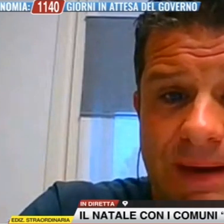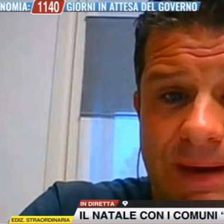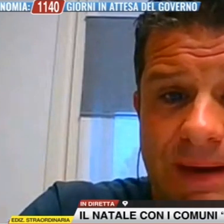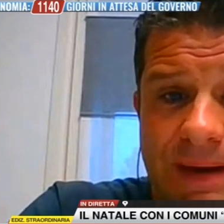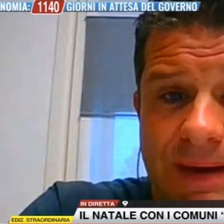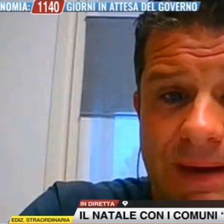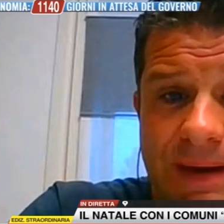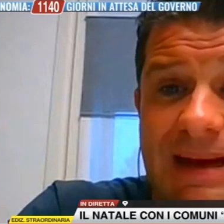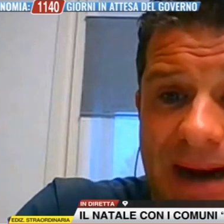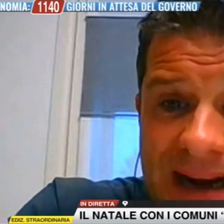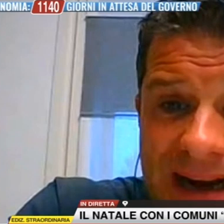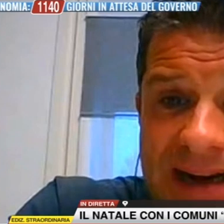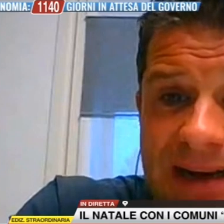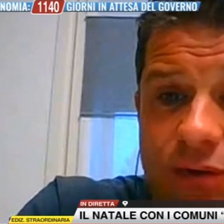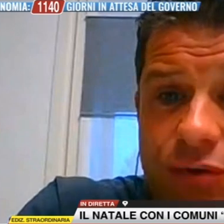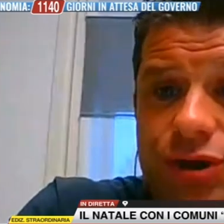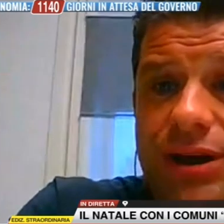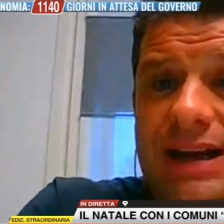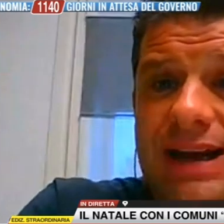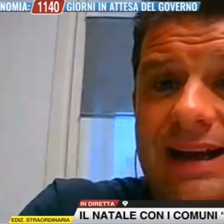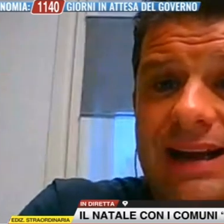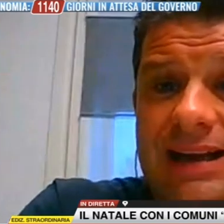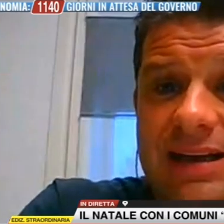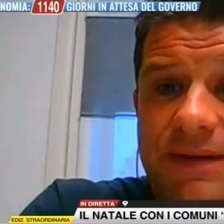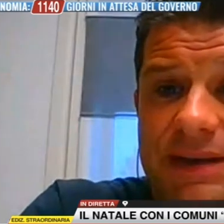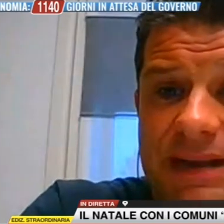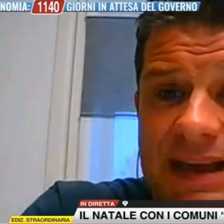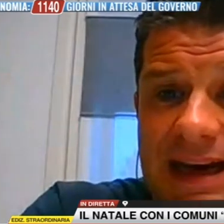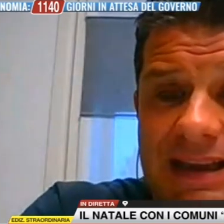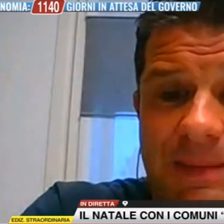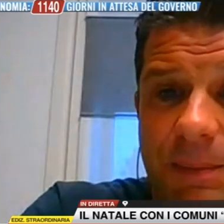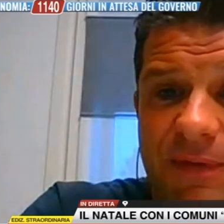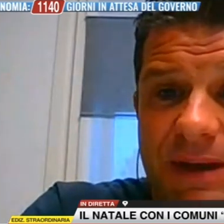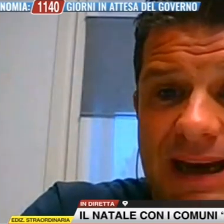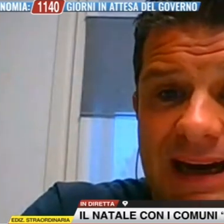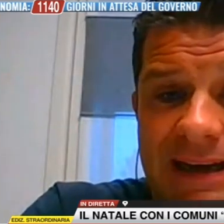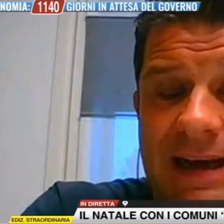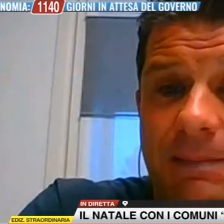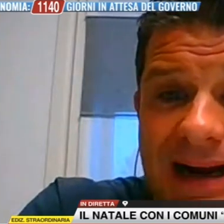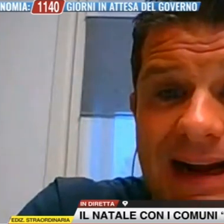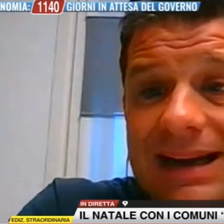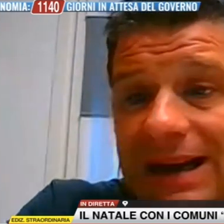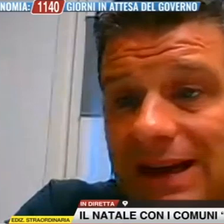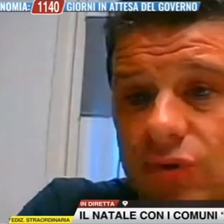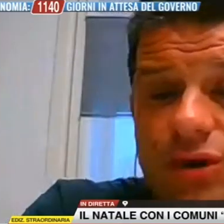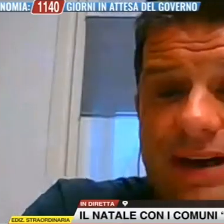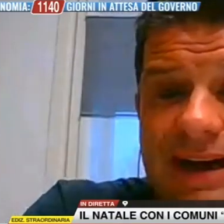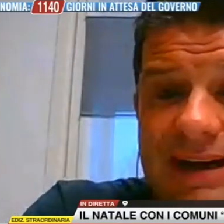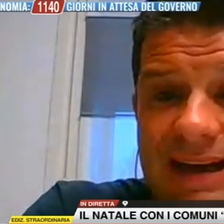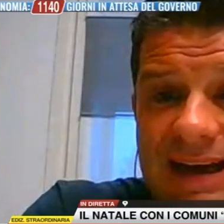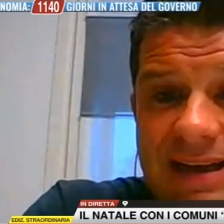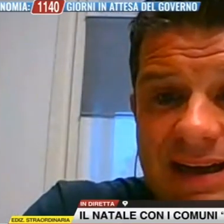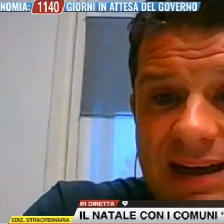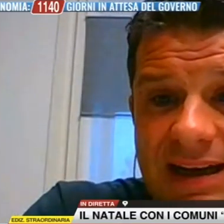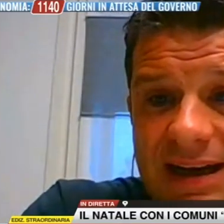sole, magari in ospedale, magari a non riuscire neanche ad essere visitate dai propri familiari, magari a non riuscire neanche